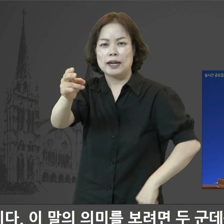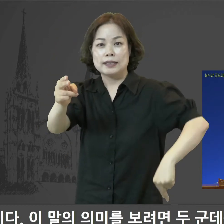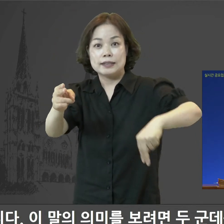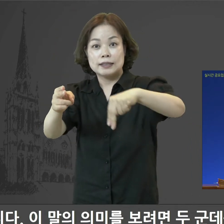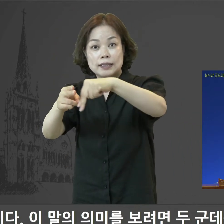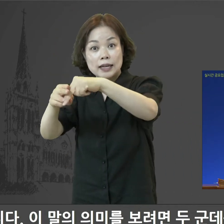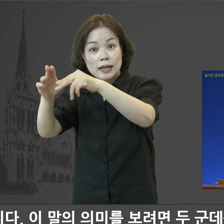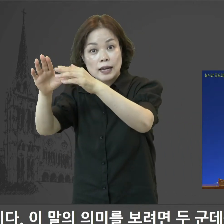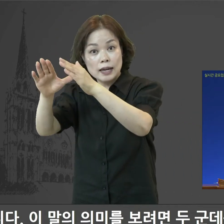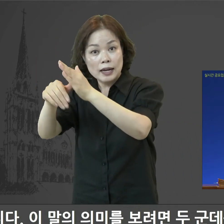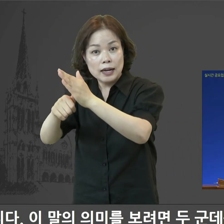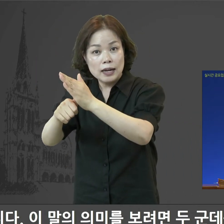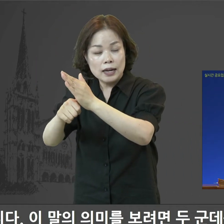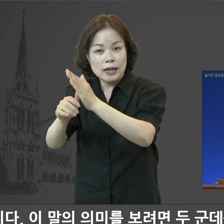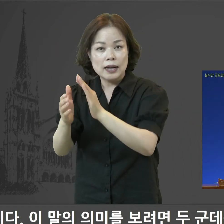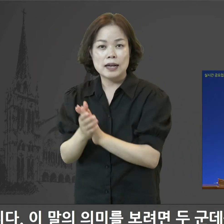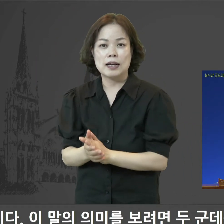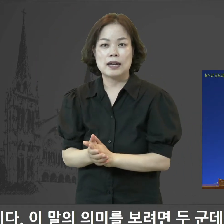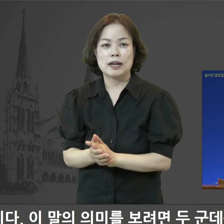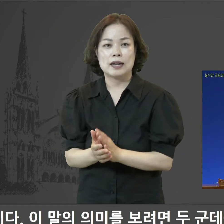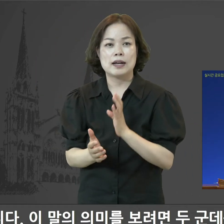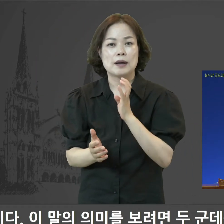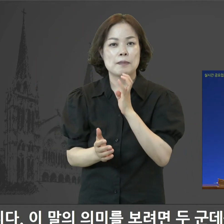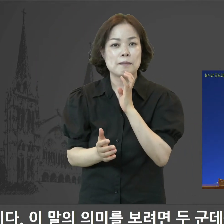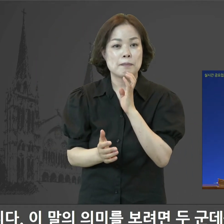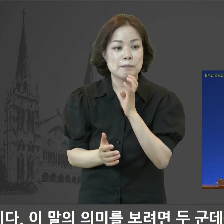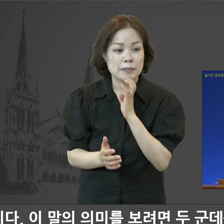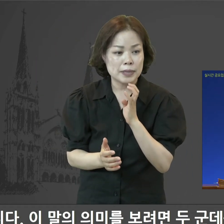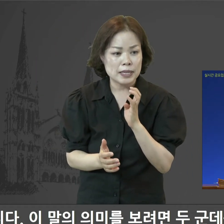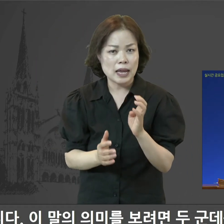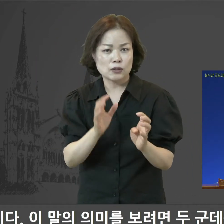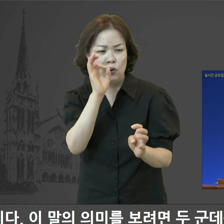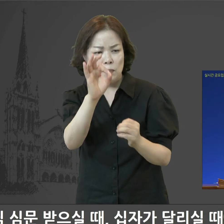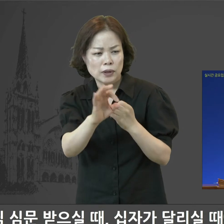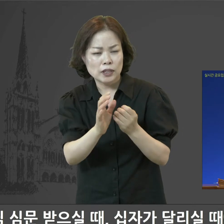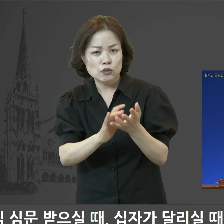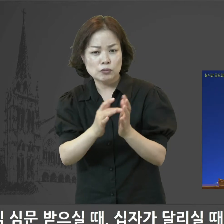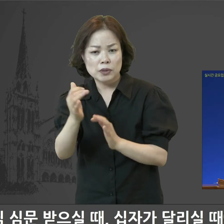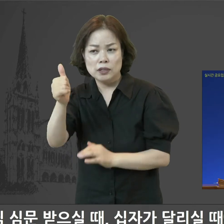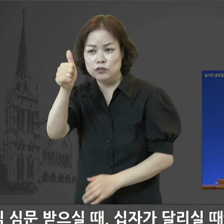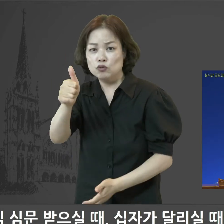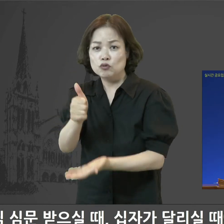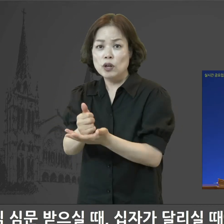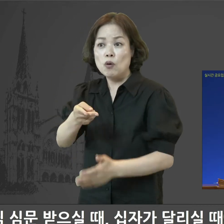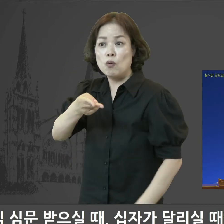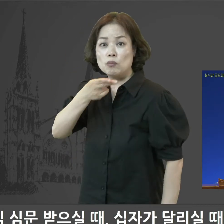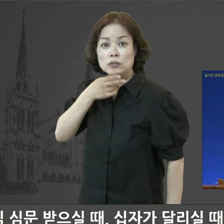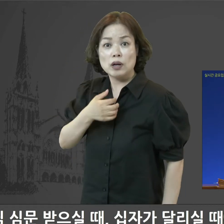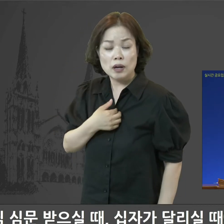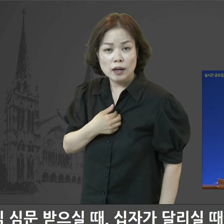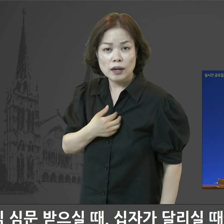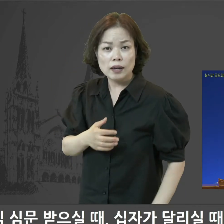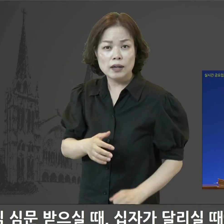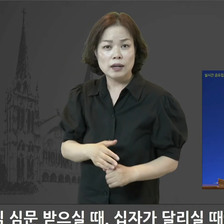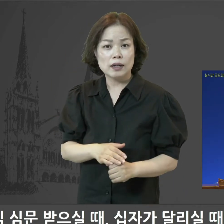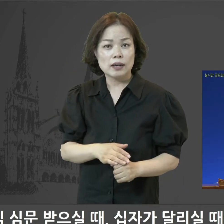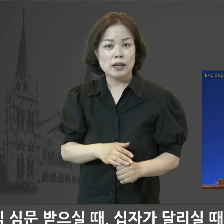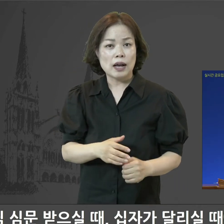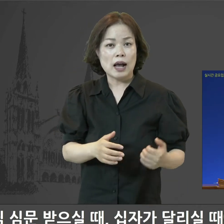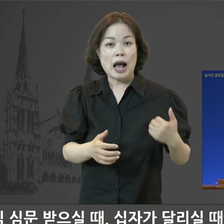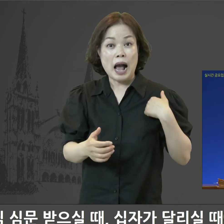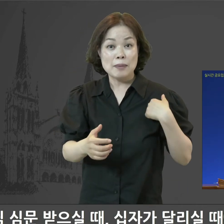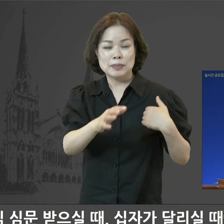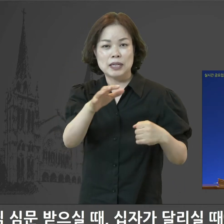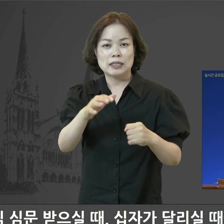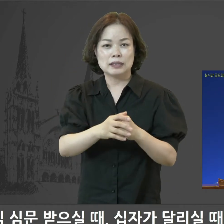때 빌라도가 예수님을 신문에 보니까 예수님이 죄가 없다는 걸 알죠. 그래서 예수님을 살려주려고